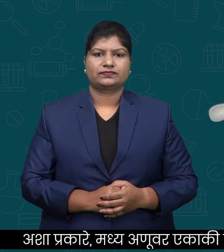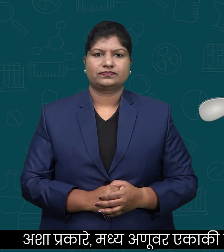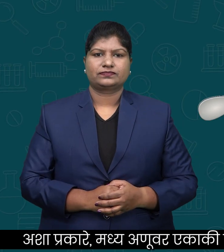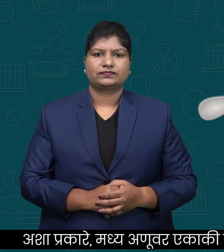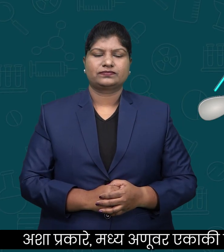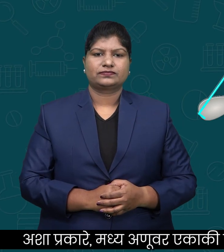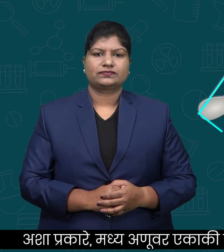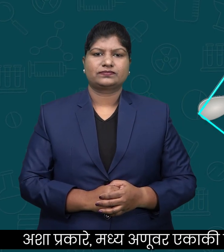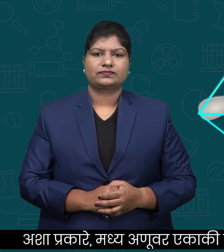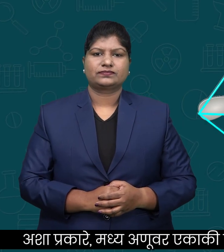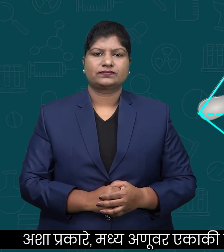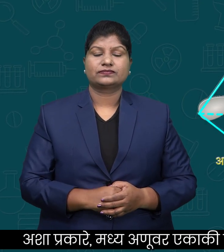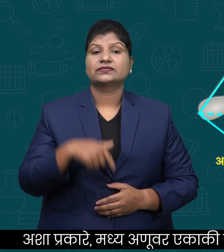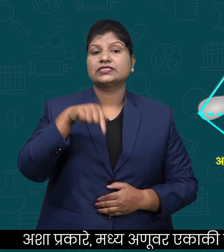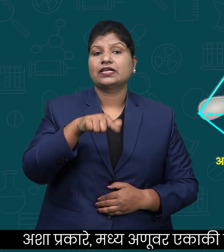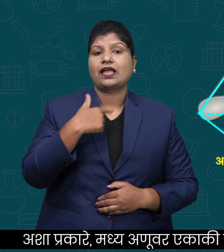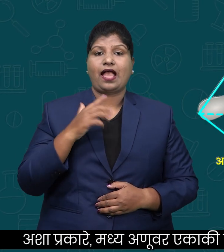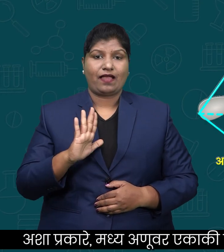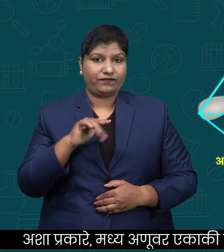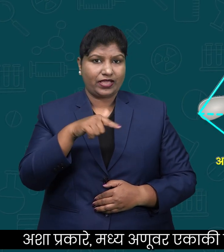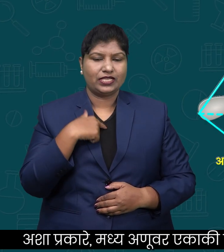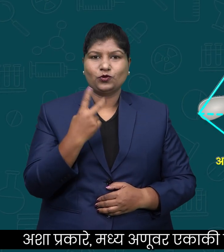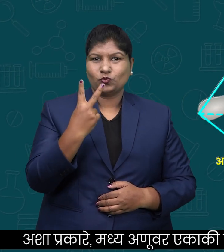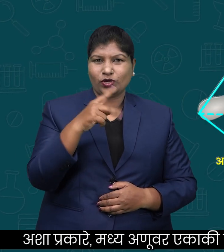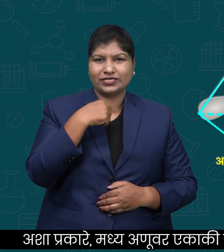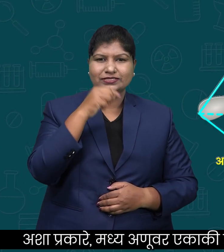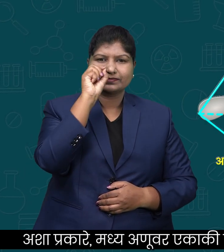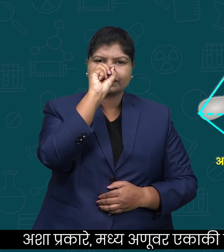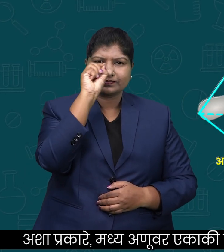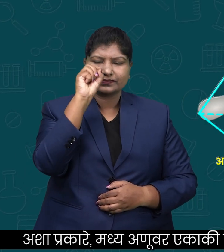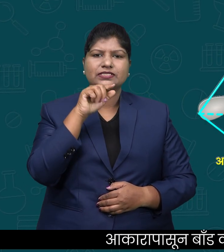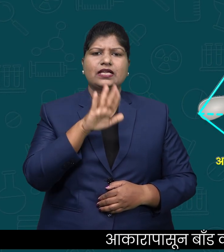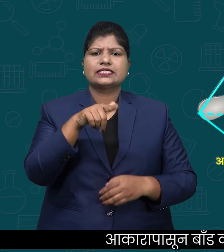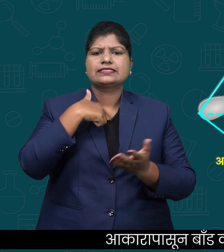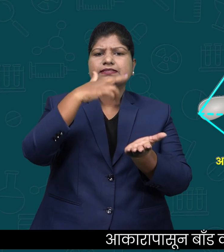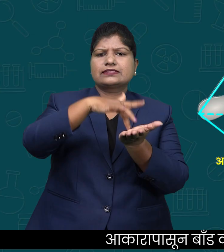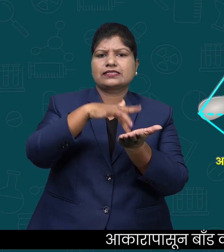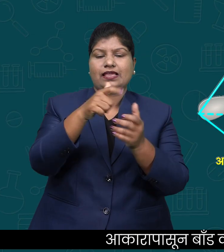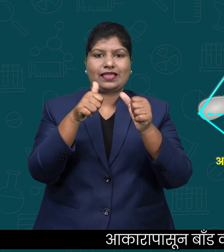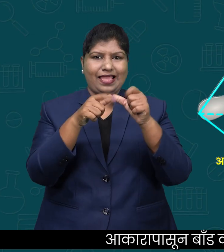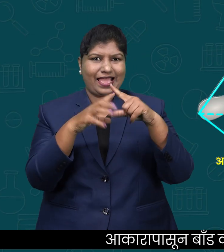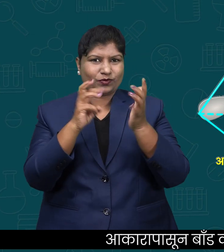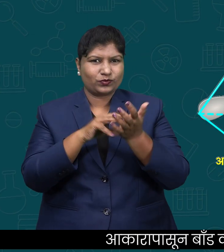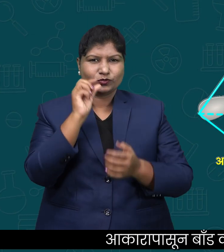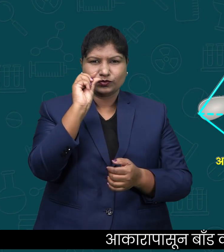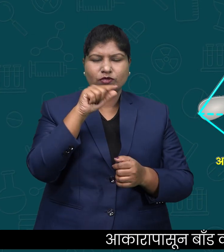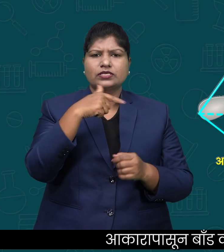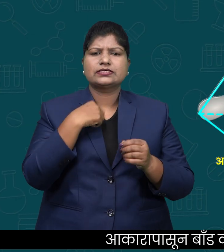अशा प्रकारे मध्य अणूवर एकाकी जोड्यांच्या उपस्थितीमुळे अपेक्षित नियमित आकारापासून बॉन्ड कोनाशी थोडीशी विकृती